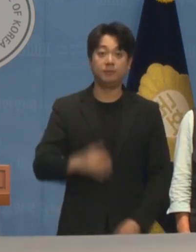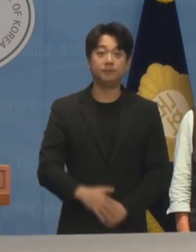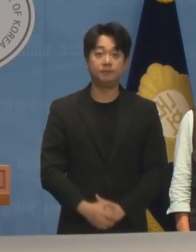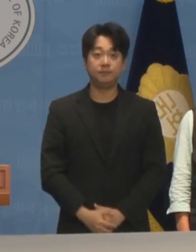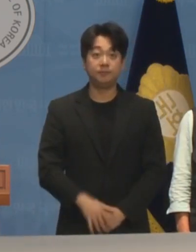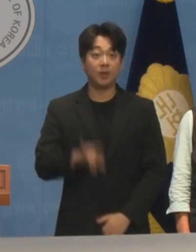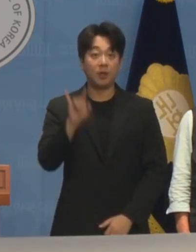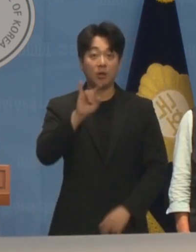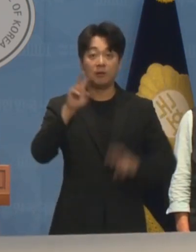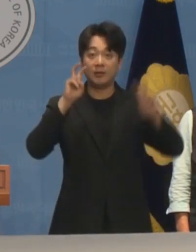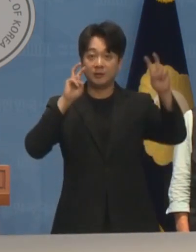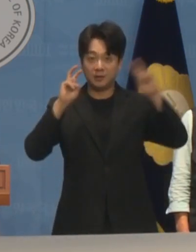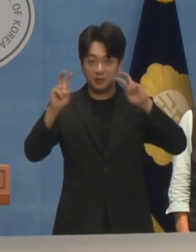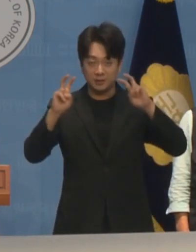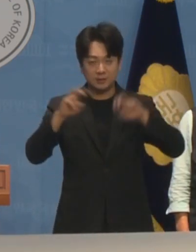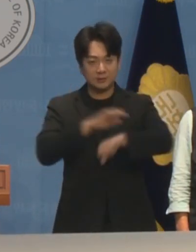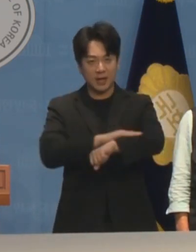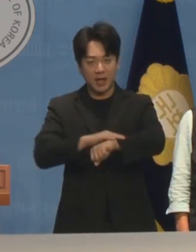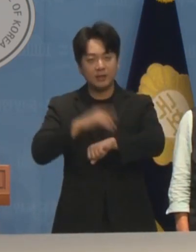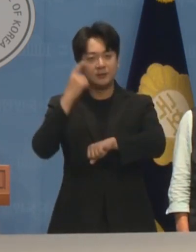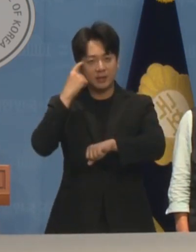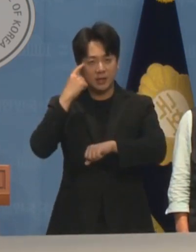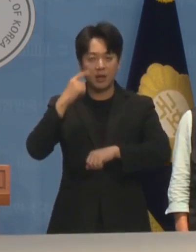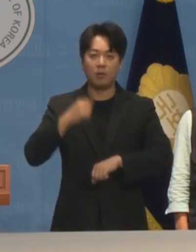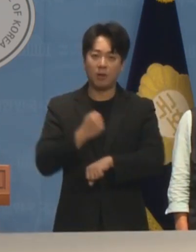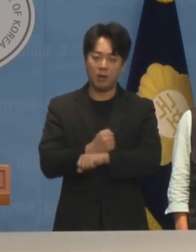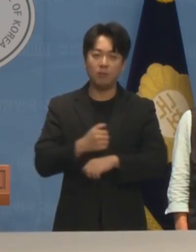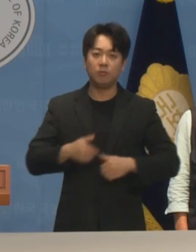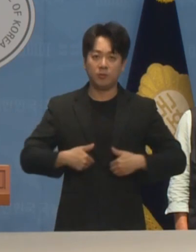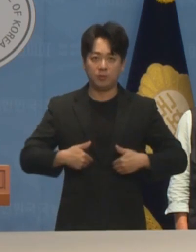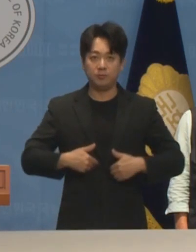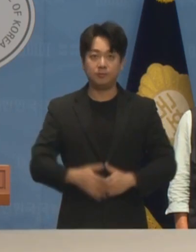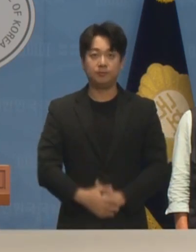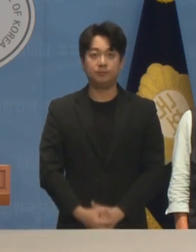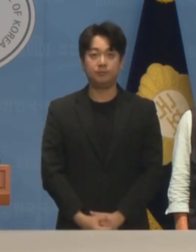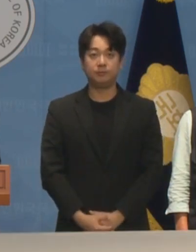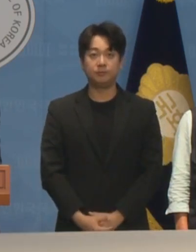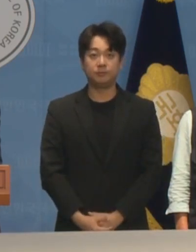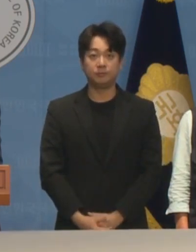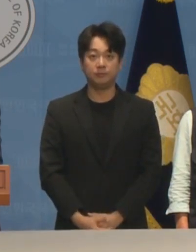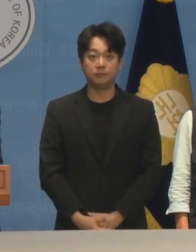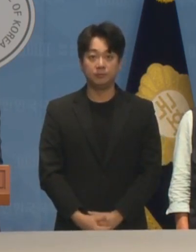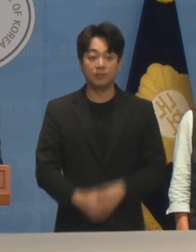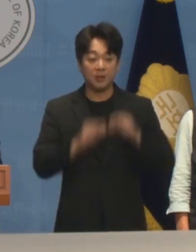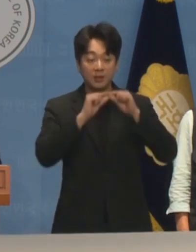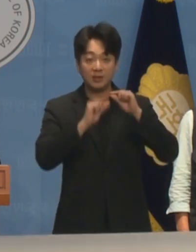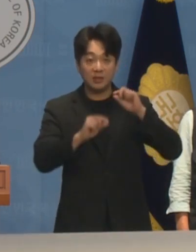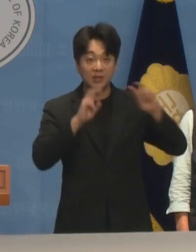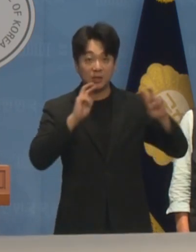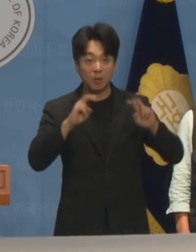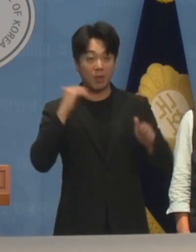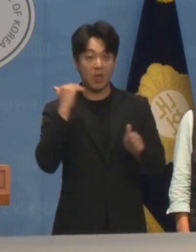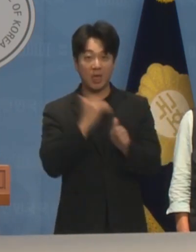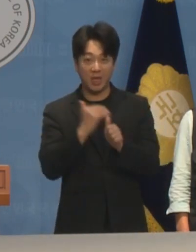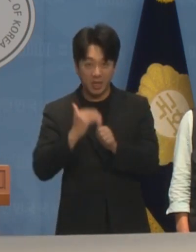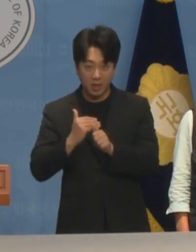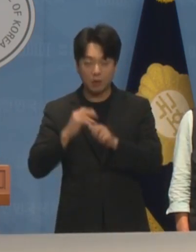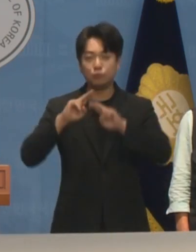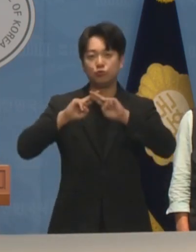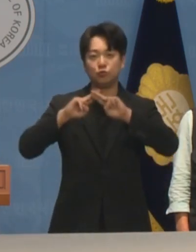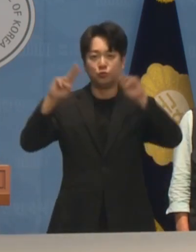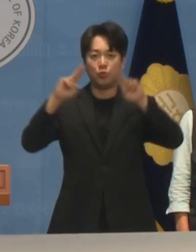사측은 현명하게 판단을 하시고 이수기업 정리해고를 즉각 처리할 것을